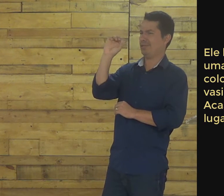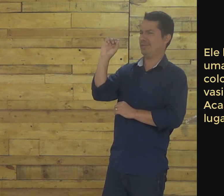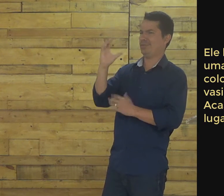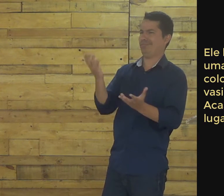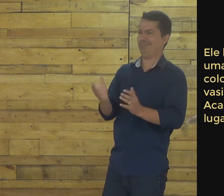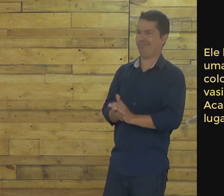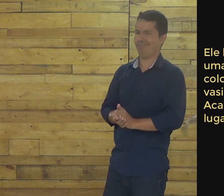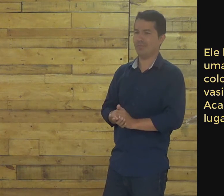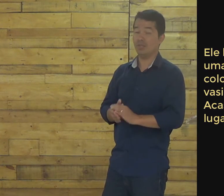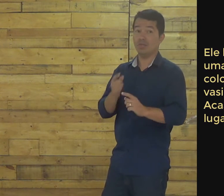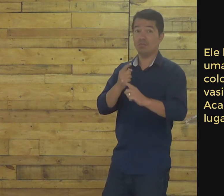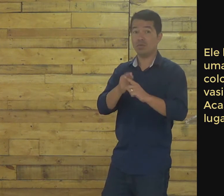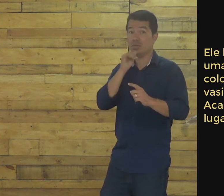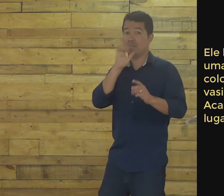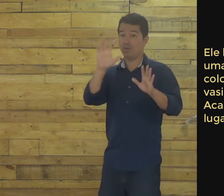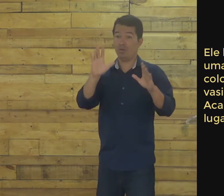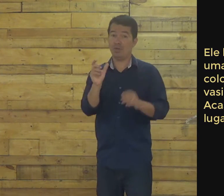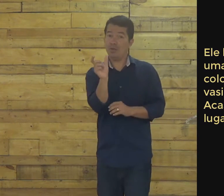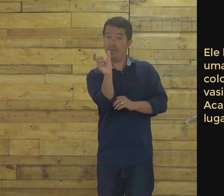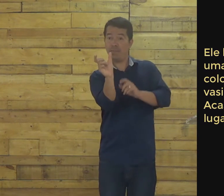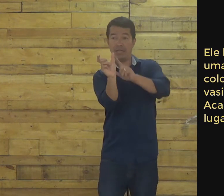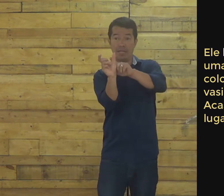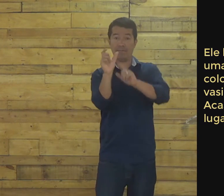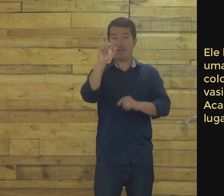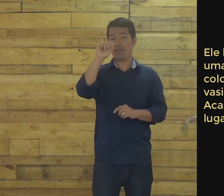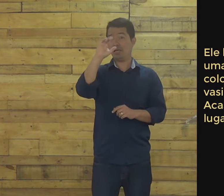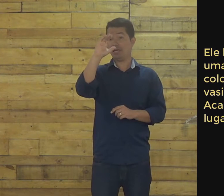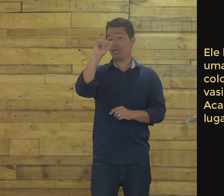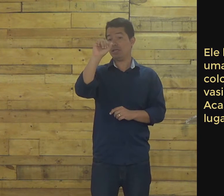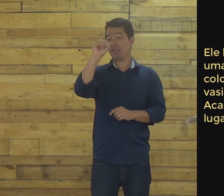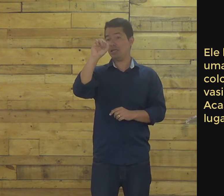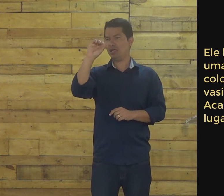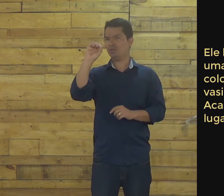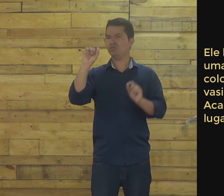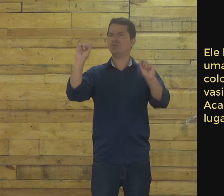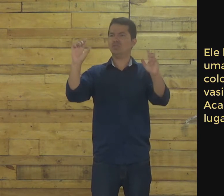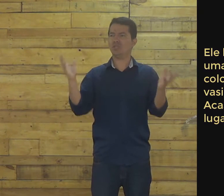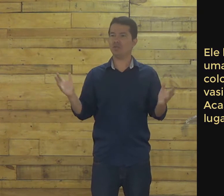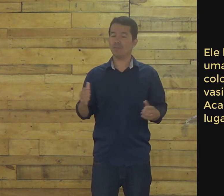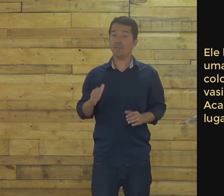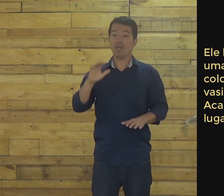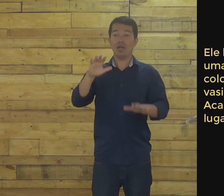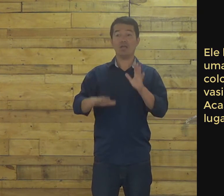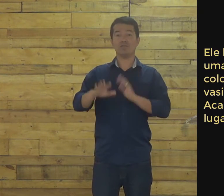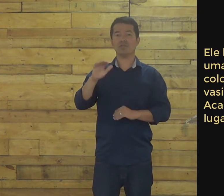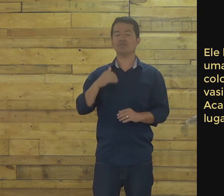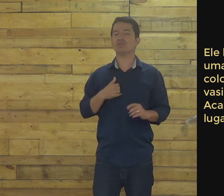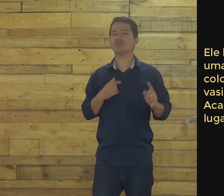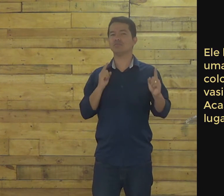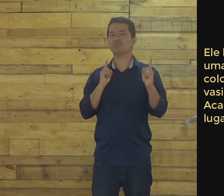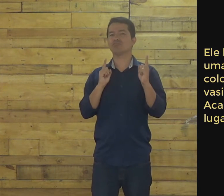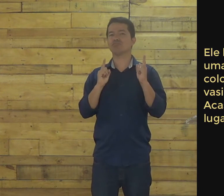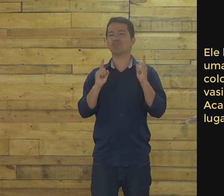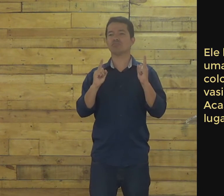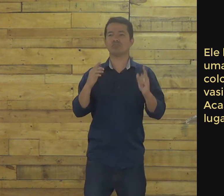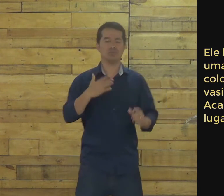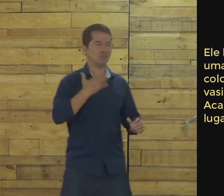palavra acaso. É um conceito um pouco mais aberto, né? Mas o que é